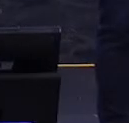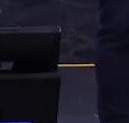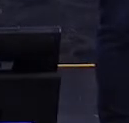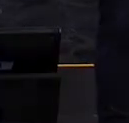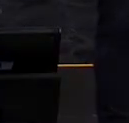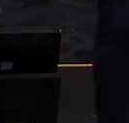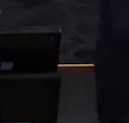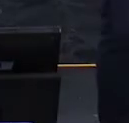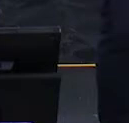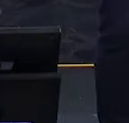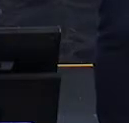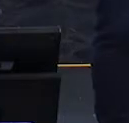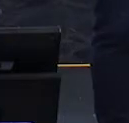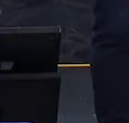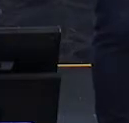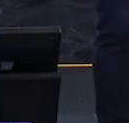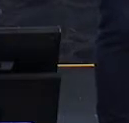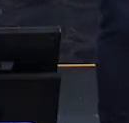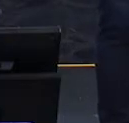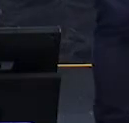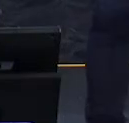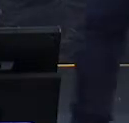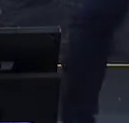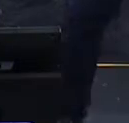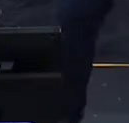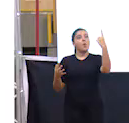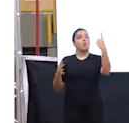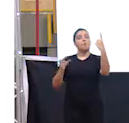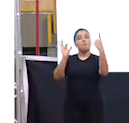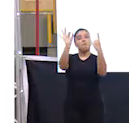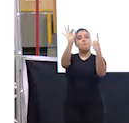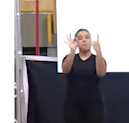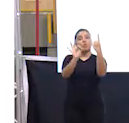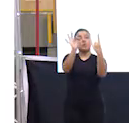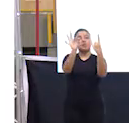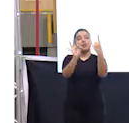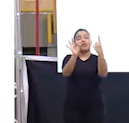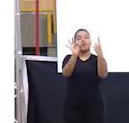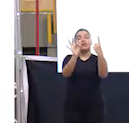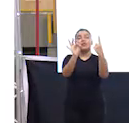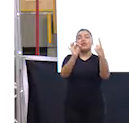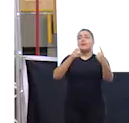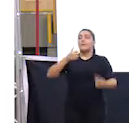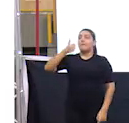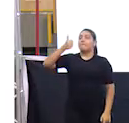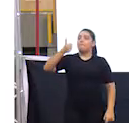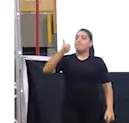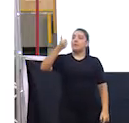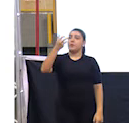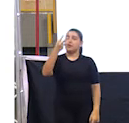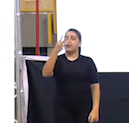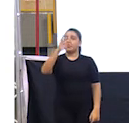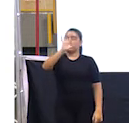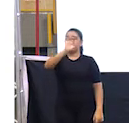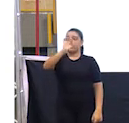bem forte. Quanto é 1% de